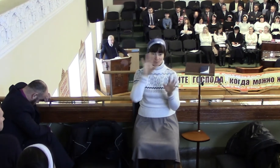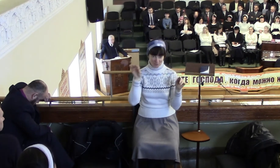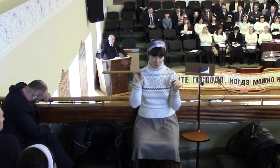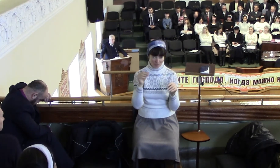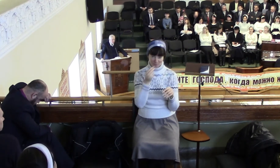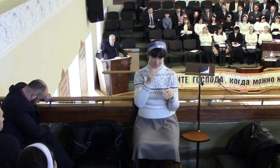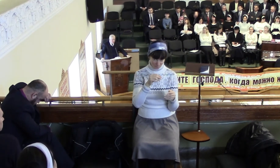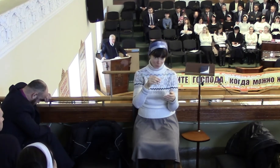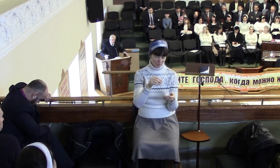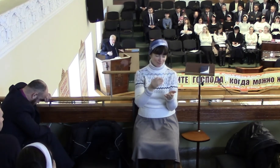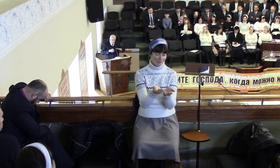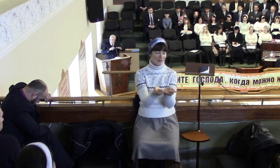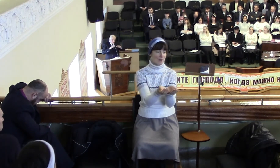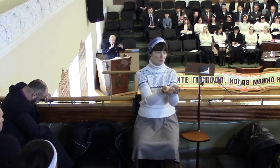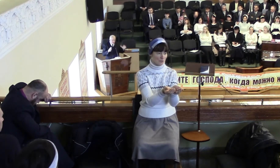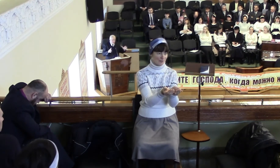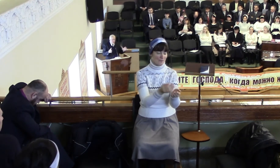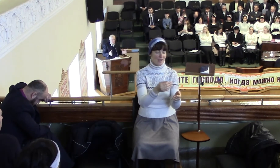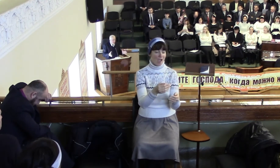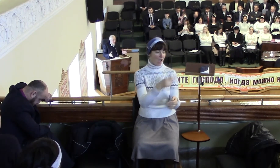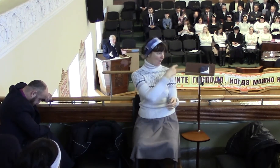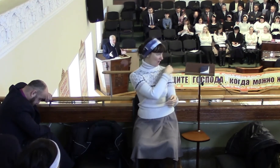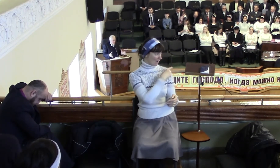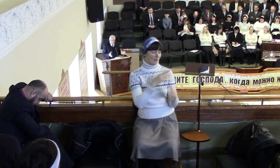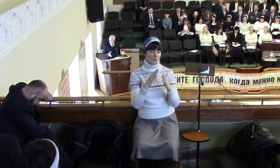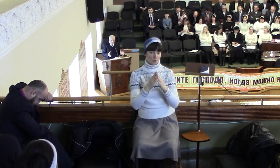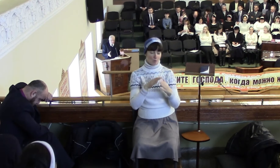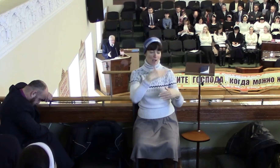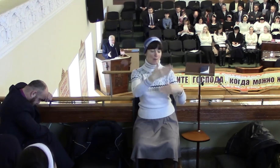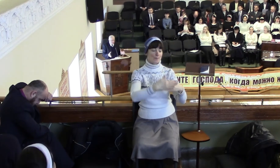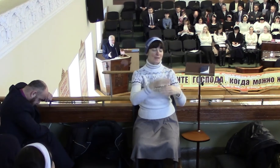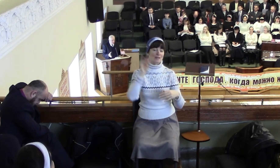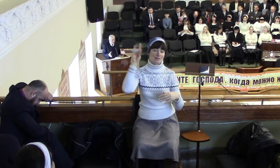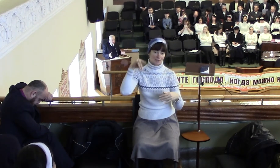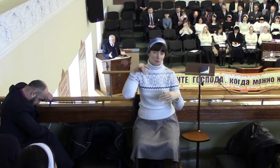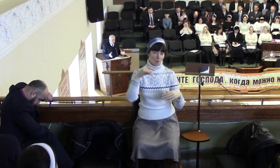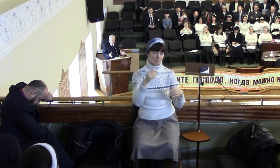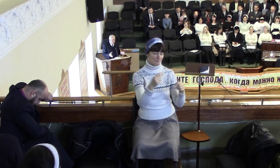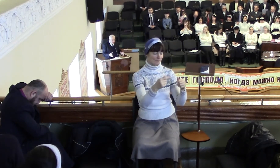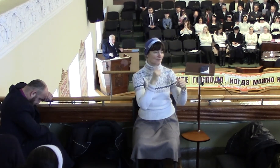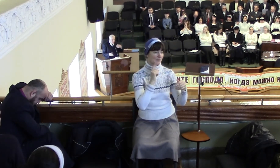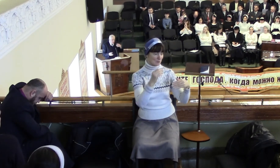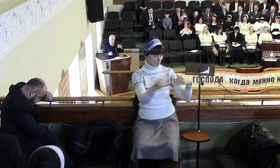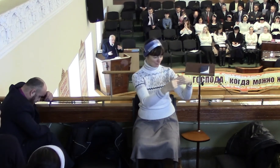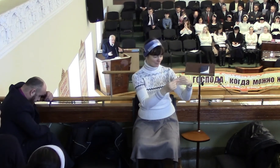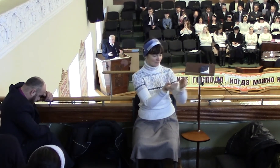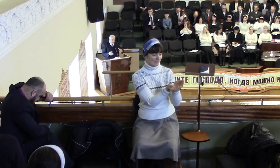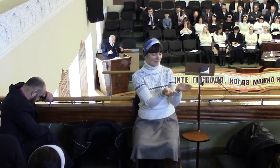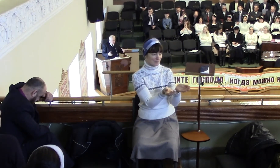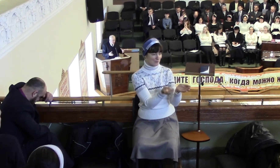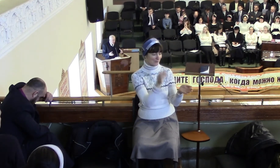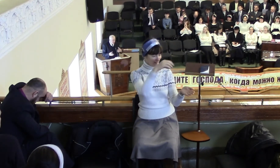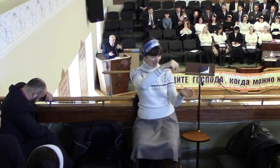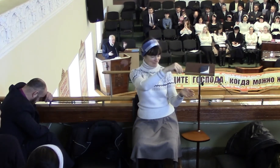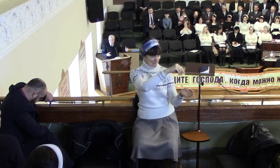перед окном. И эта кормушка, она же старенькая, надо будет новую делать со временем. Мы туда, когда снег,